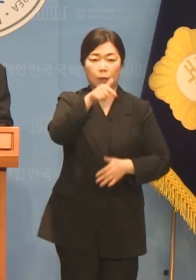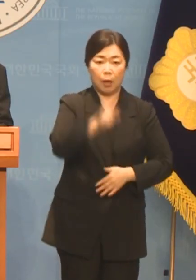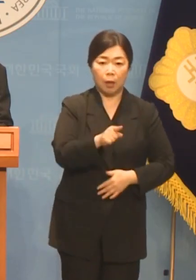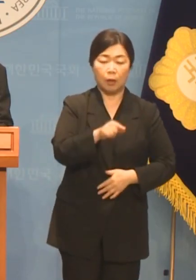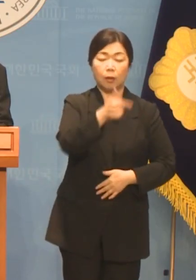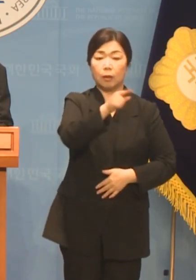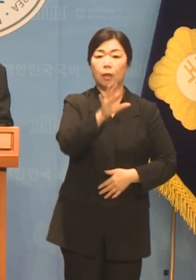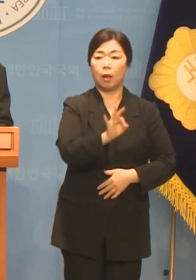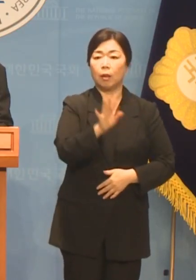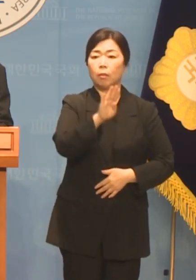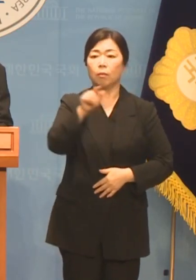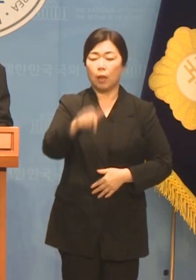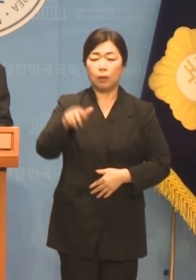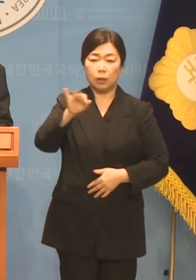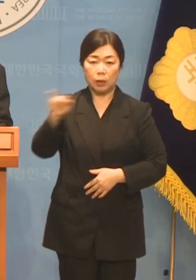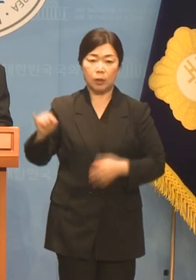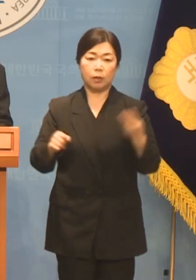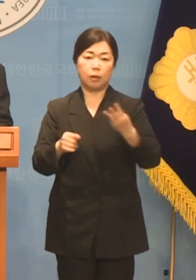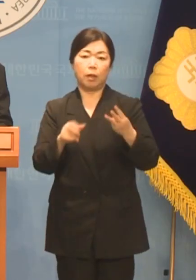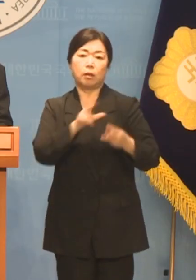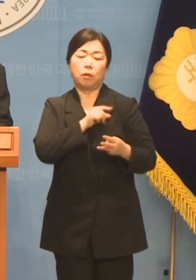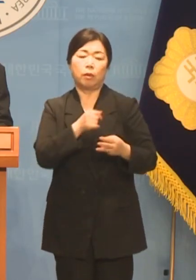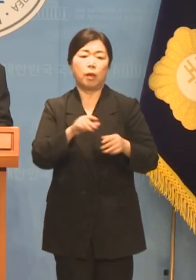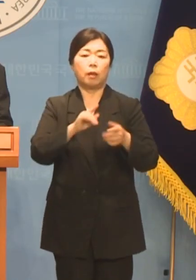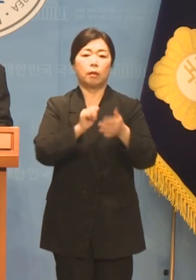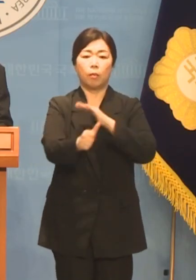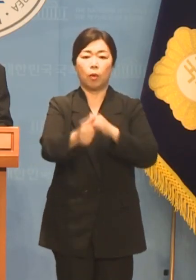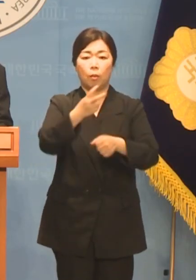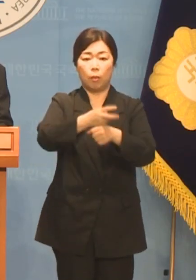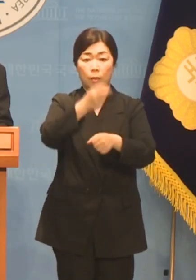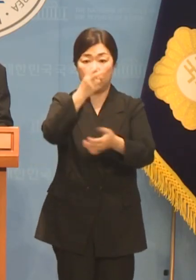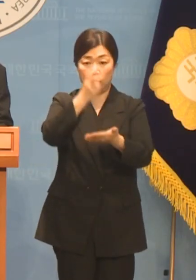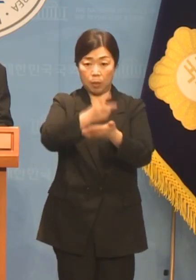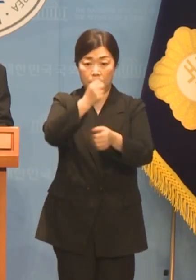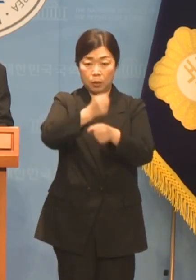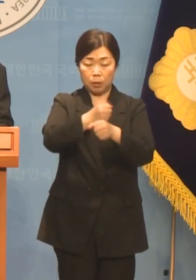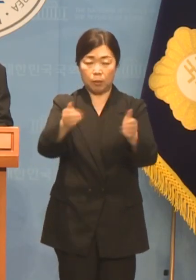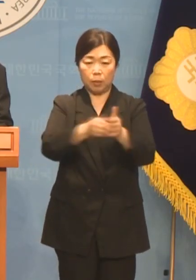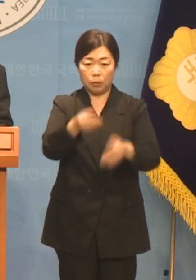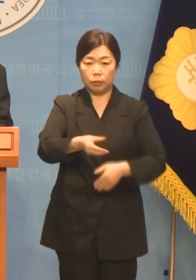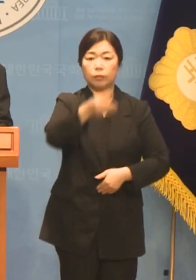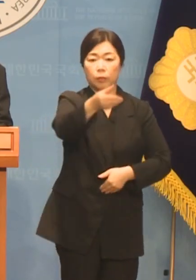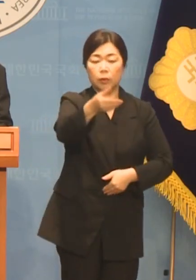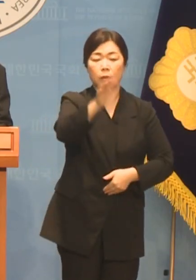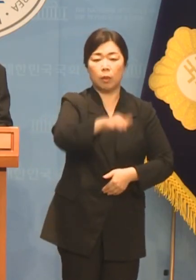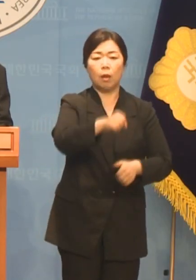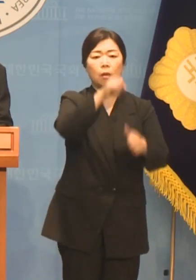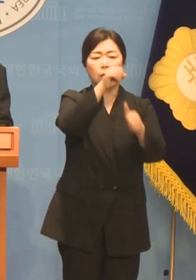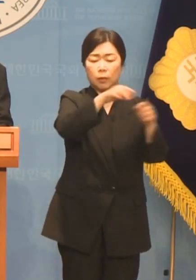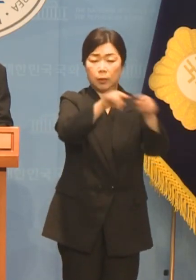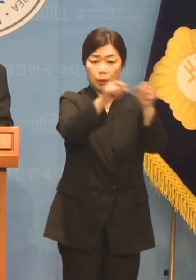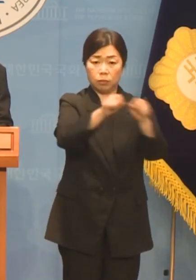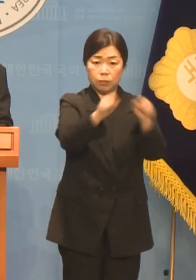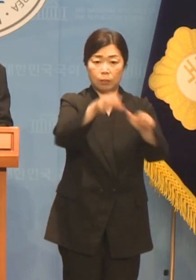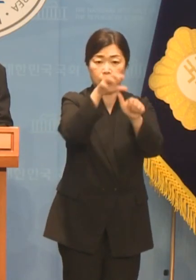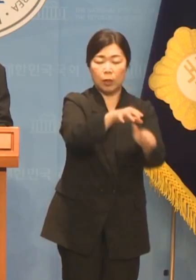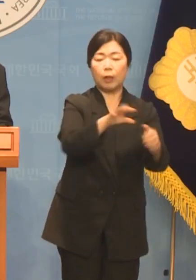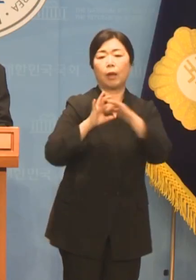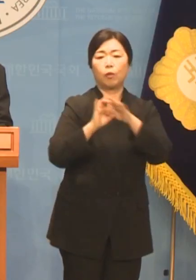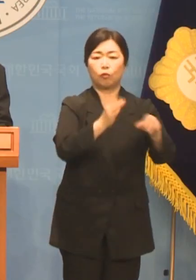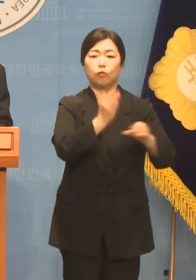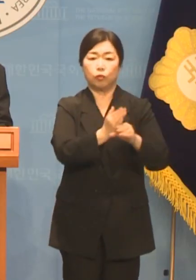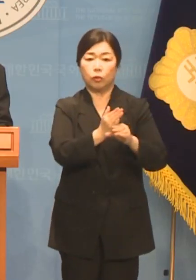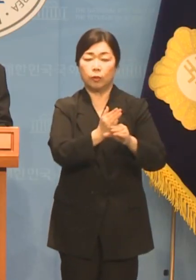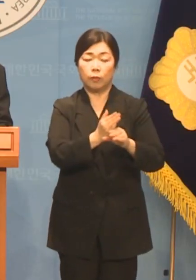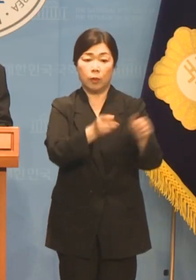이정문 의원 등이 대표 발의한 상법 개정안이 이미 법사위에 계류되어 있습니다. 부결 이후에도 새로운 법안이